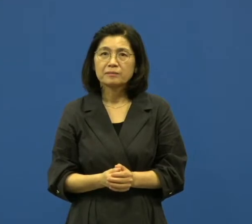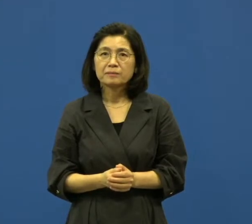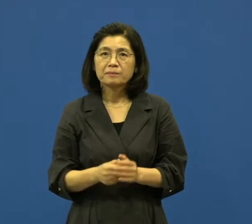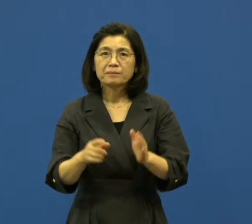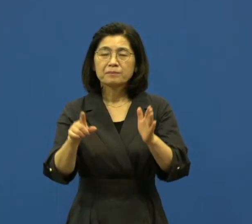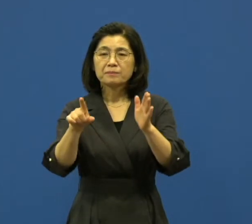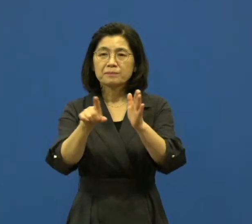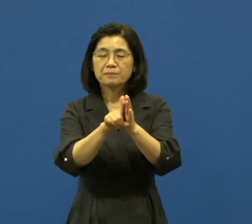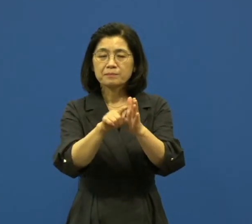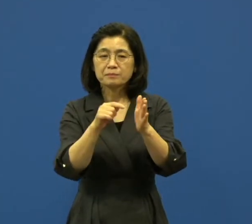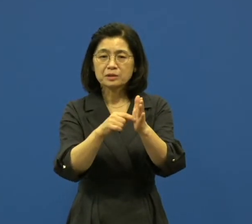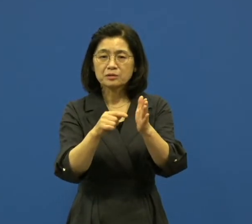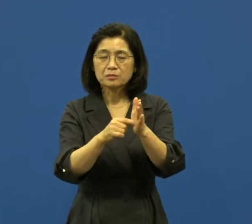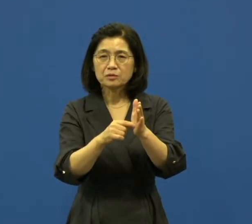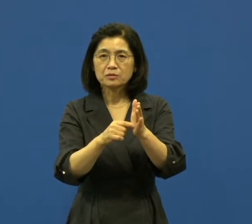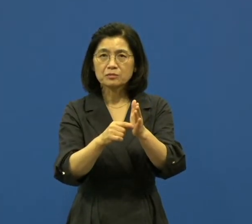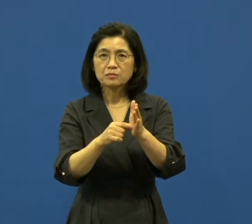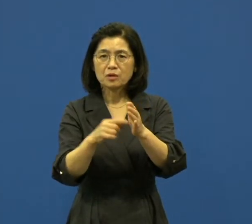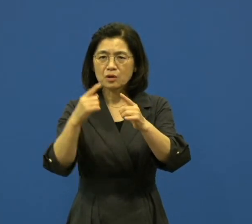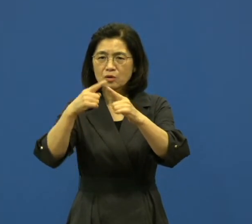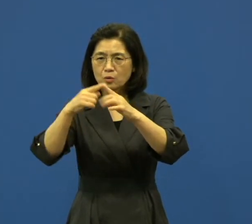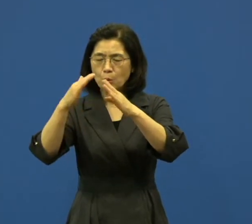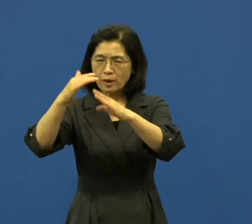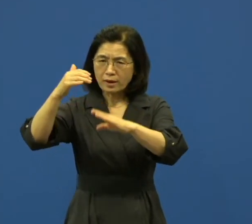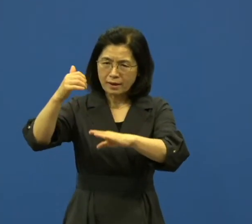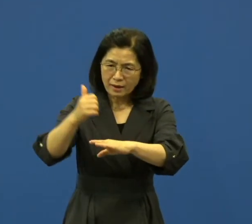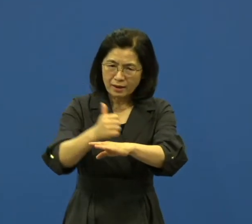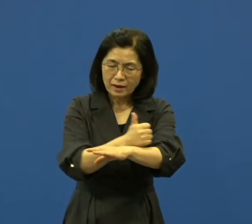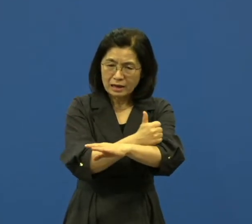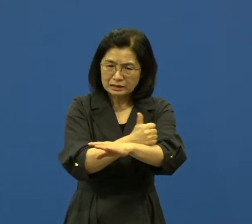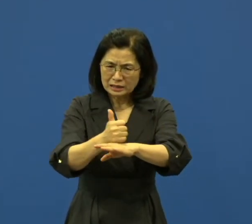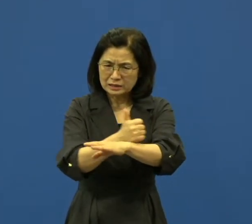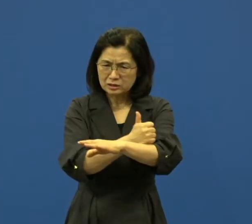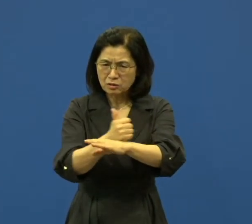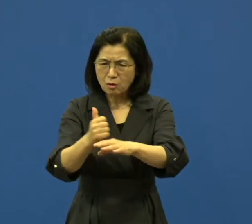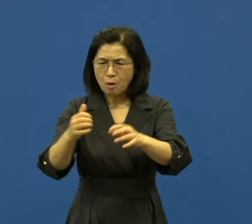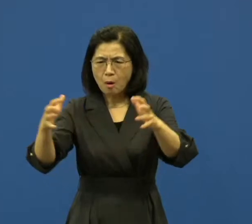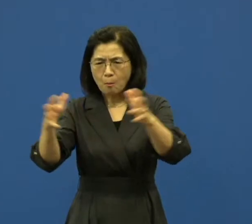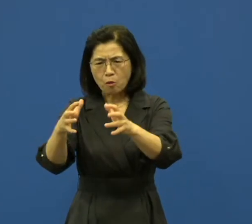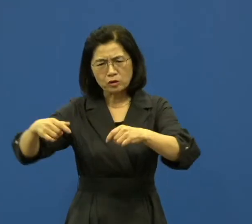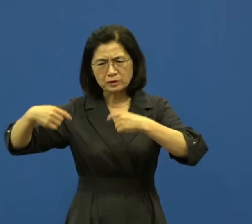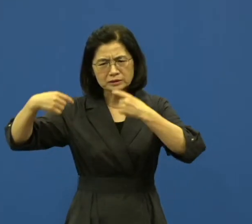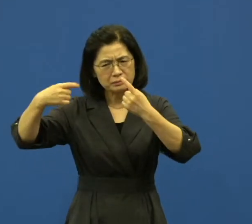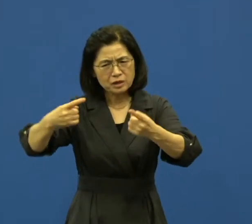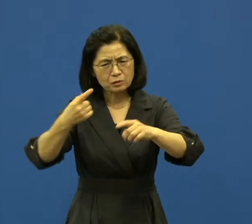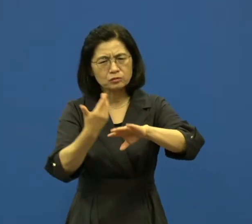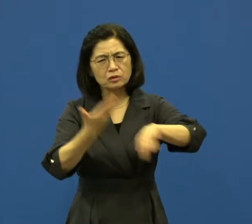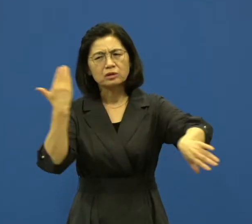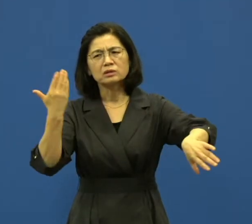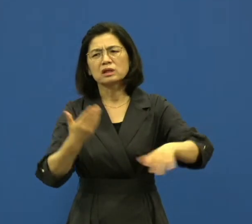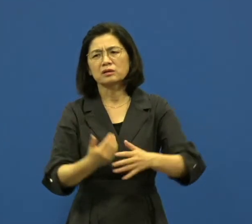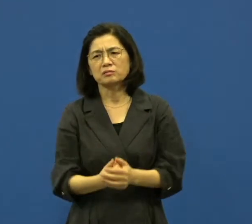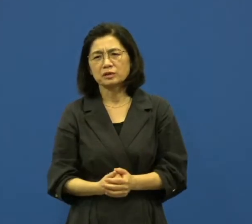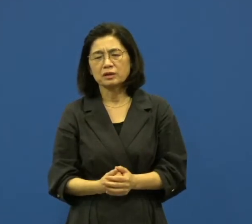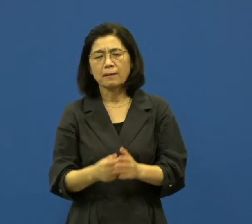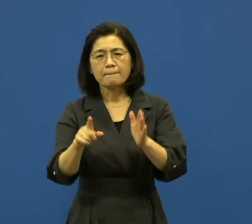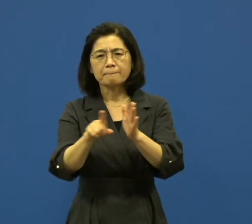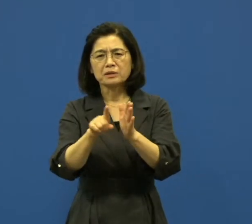믿음은 교회를 다니는 것, 각종 모임에 참여하는 것과 구별됩니다. 믿음이라고 하는 것은 굉장히 강력한